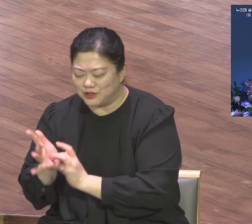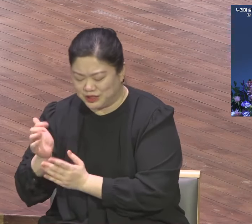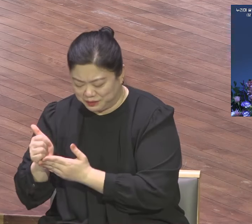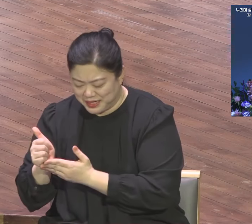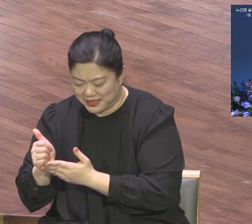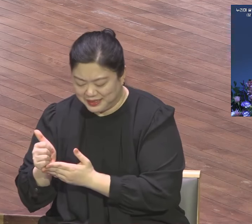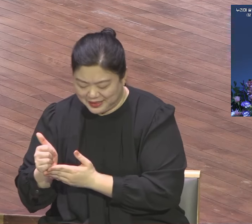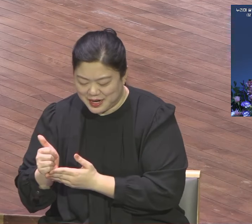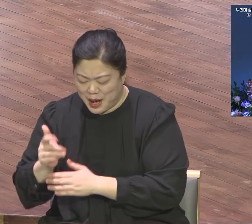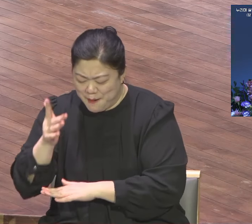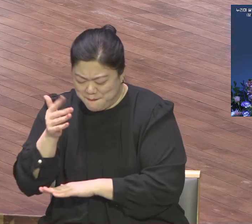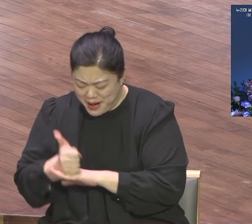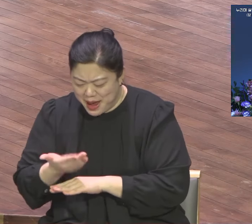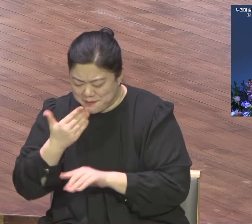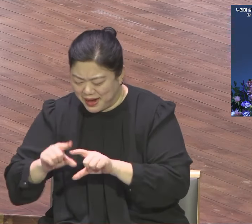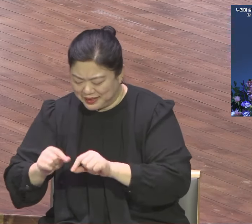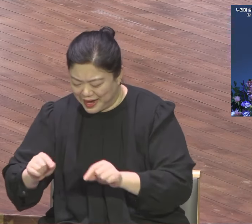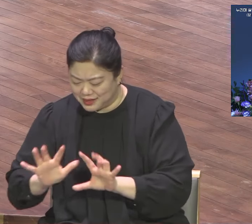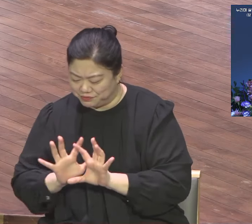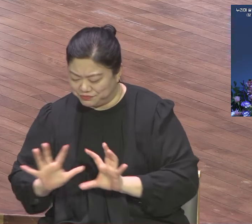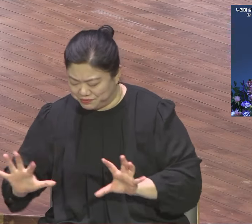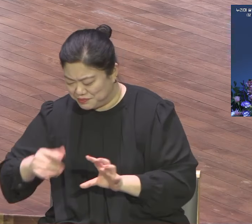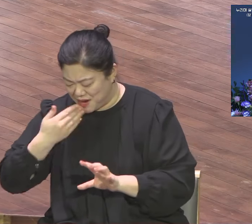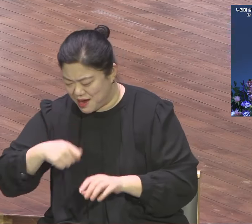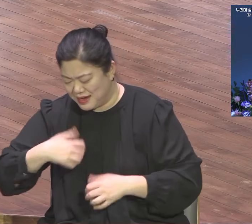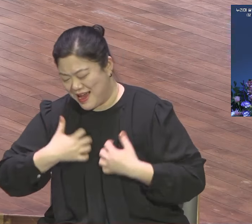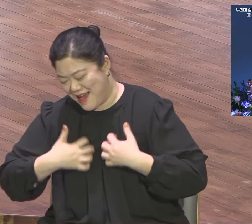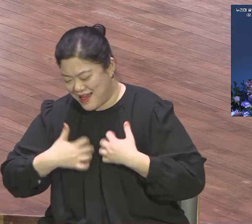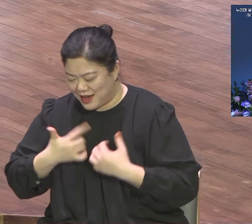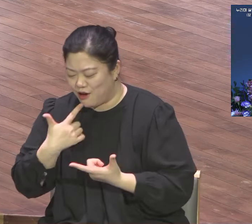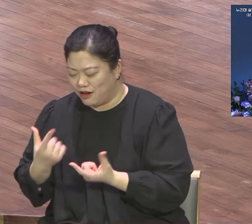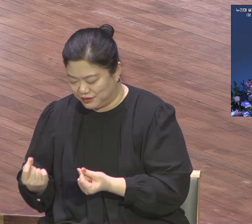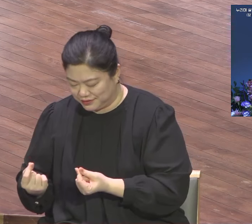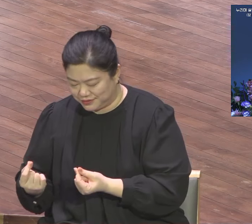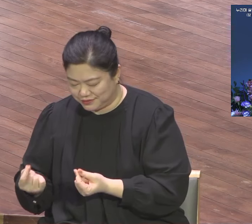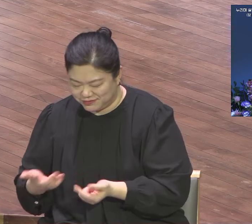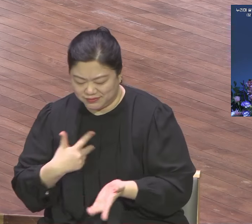그러니까 즐거웠다고 즐겁게